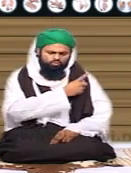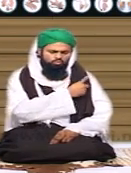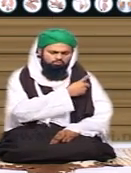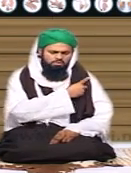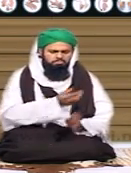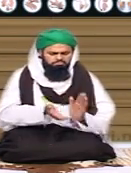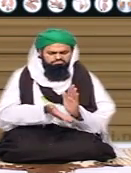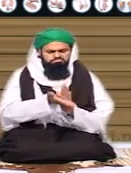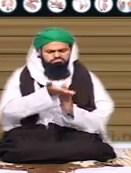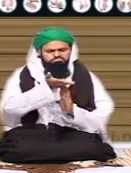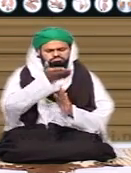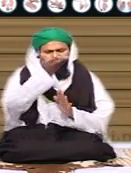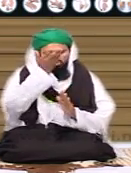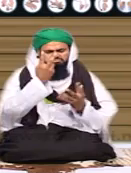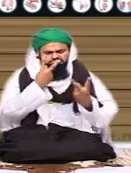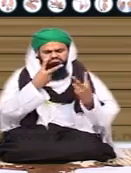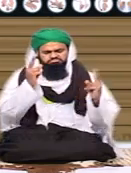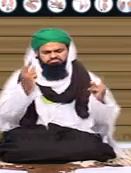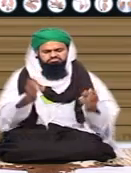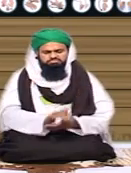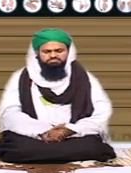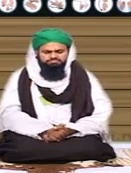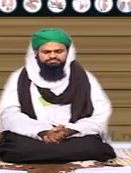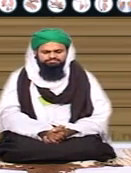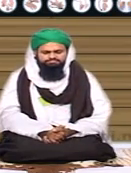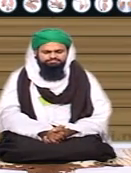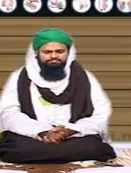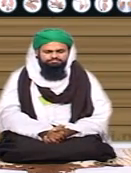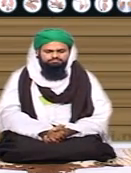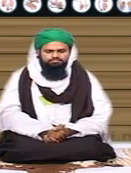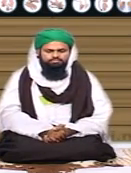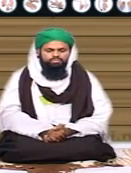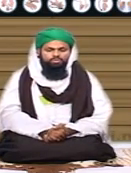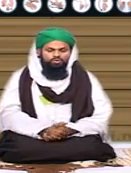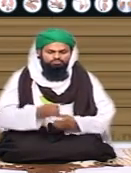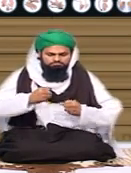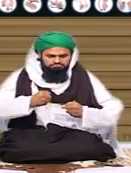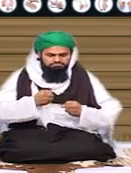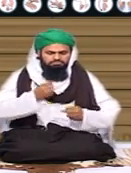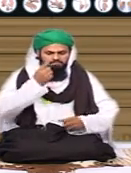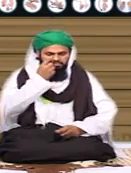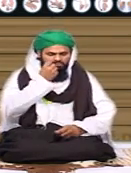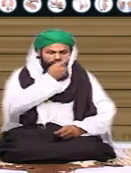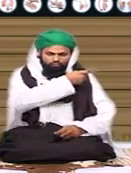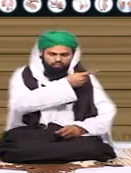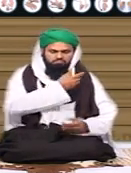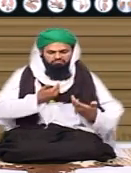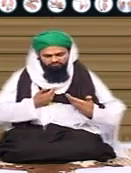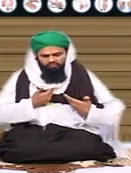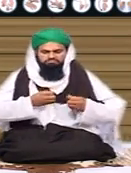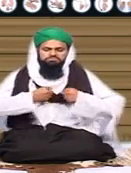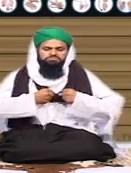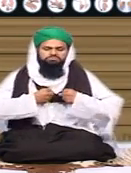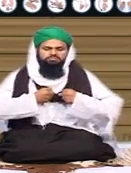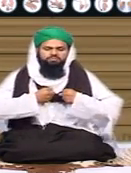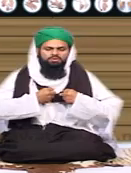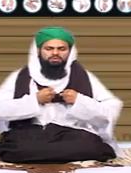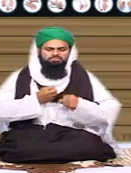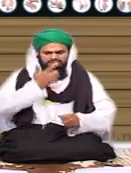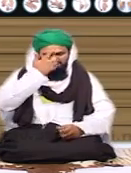پر ہمارے نوجوان بھائی گناہوں میں ملوث تو رہتے ہی. وہ نوجوان وہ ہوئے یا ہم نوجوان, ہم لوگ